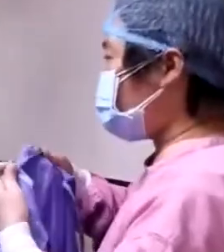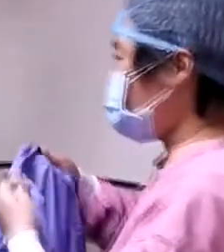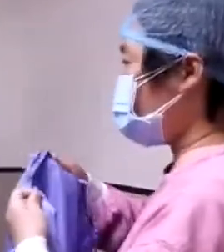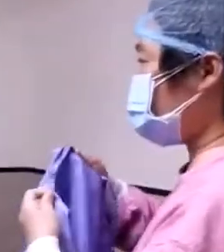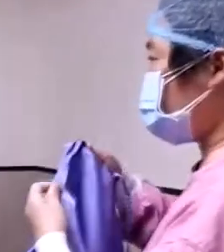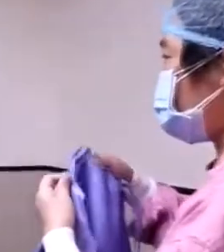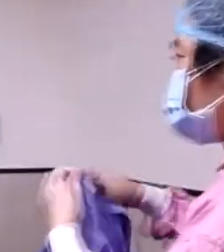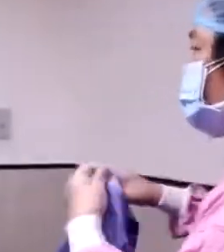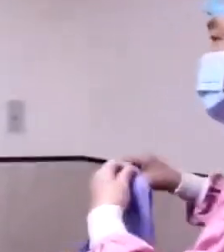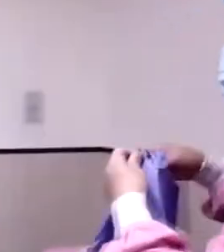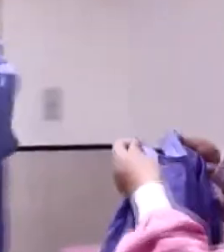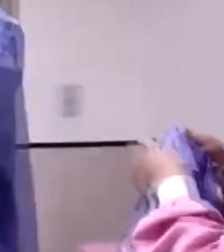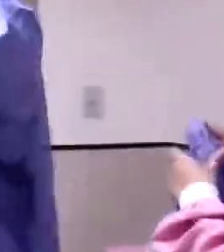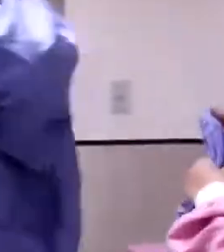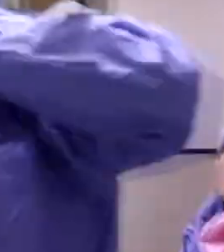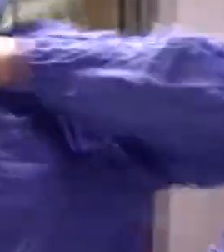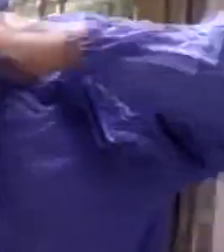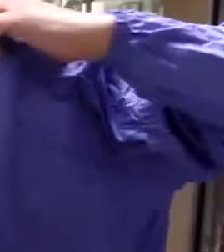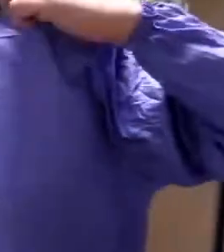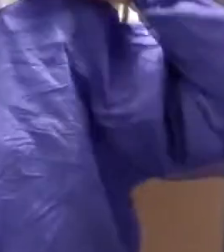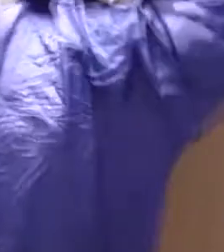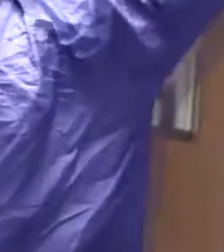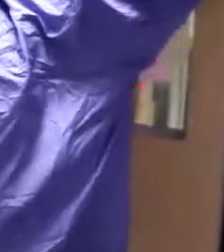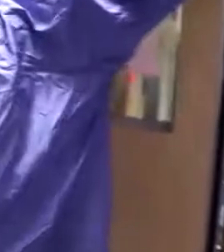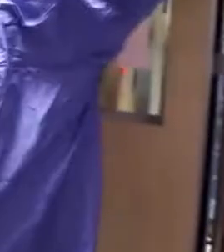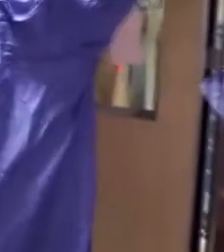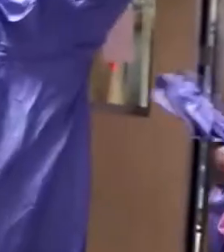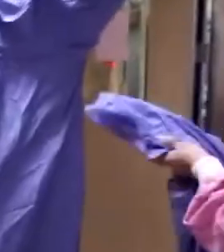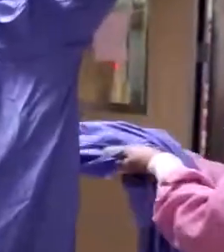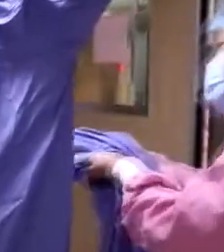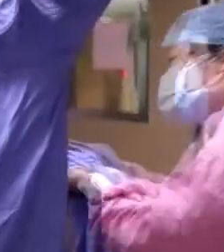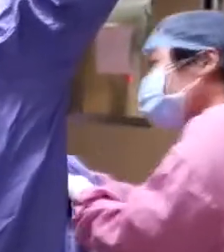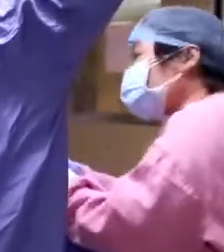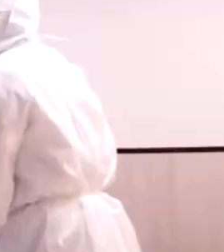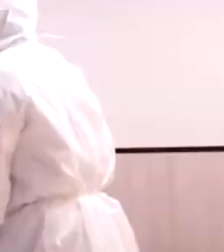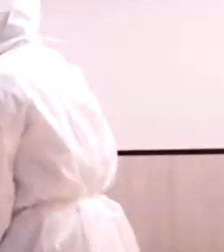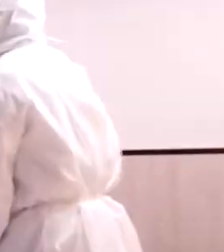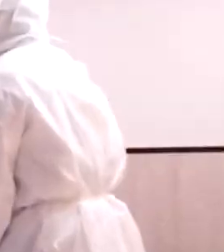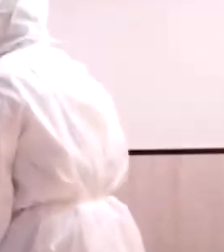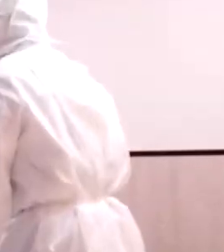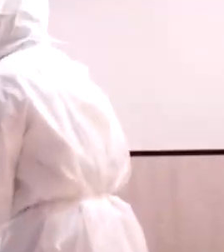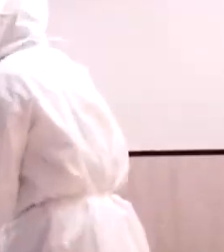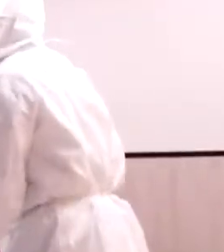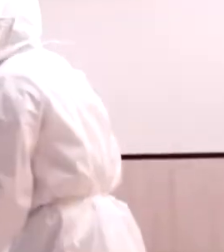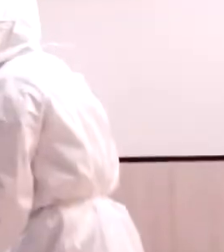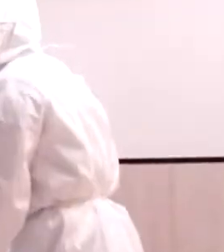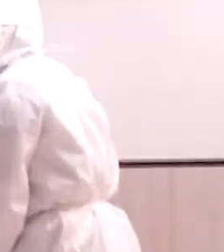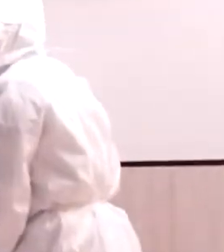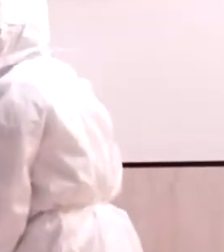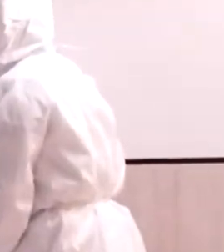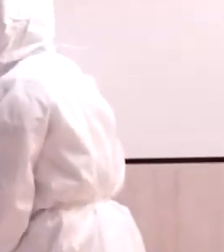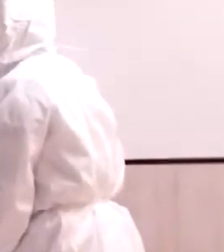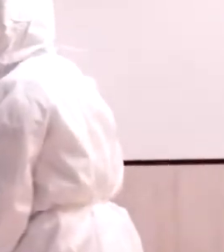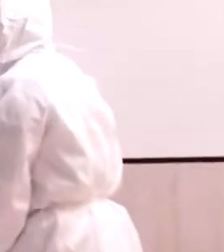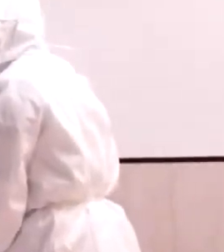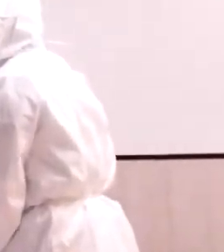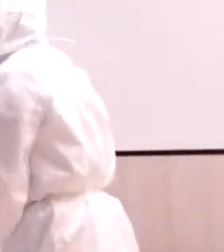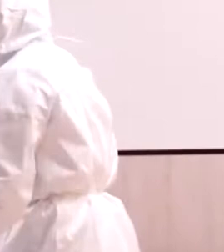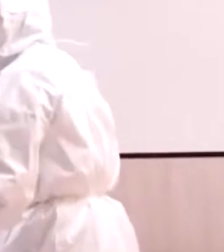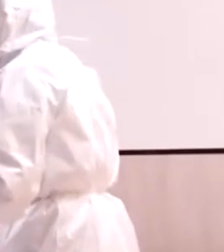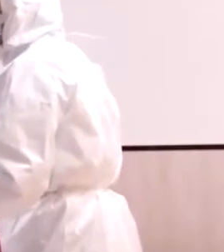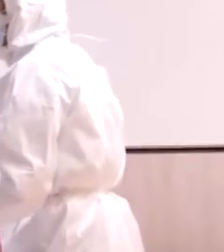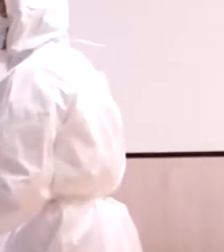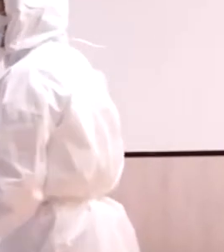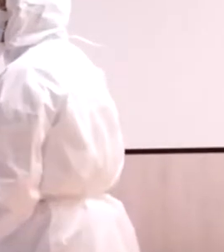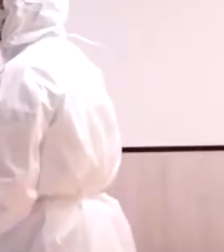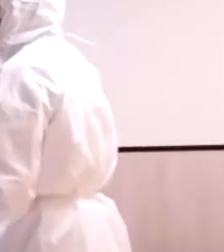后，19间医院中有171床负压隔离病房，165床普通隔离病房，加上专责